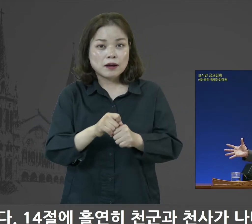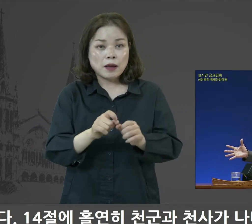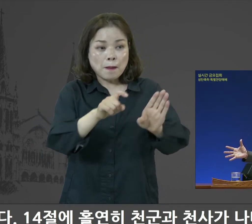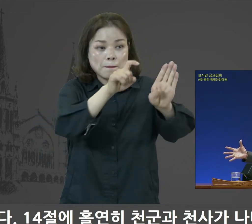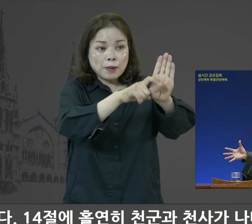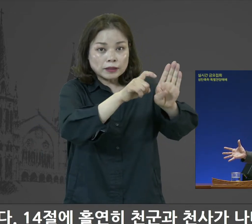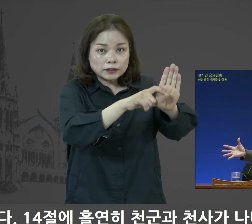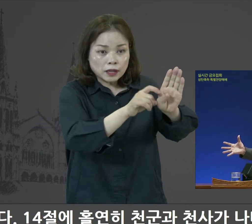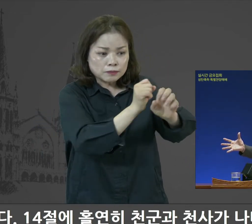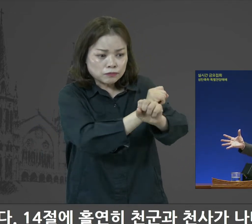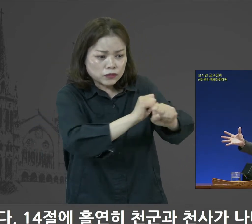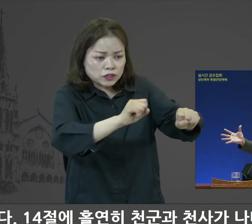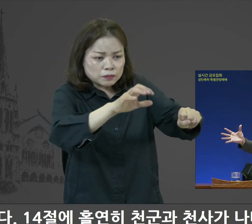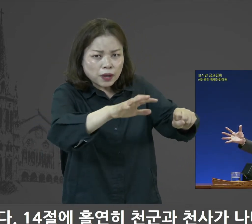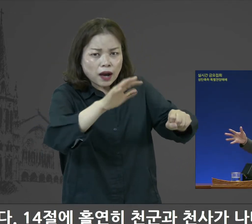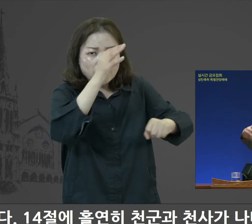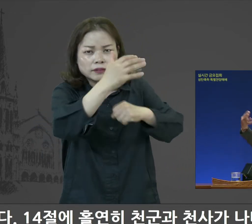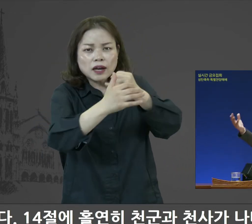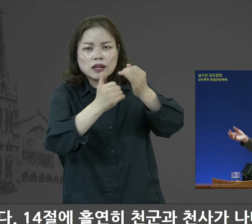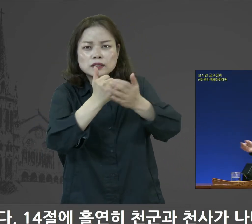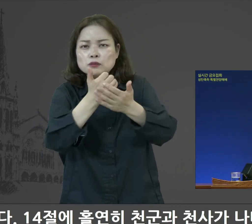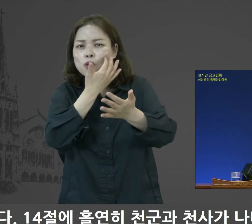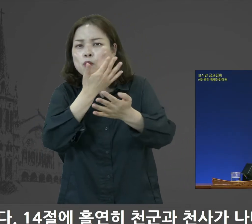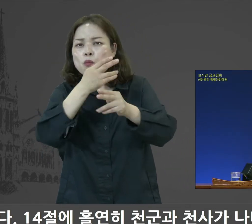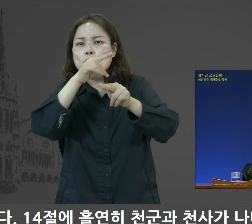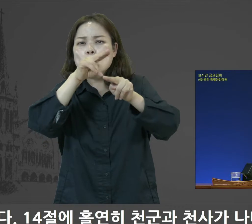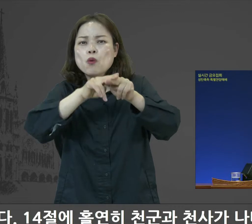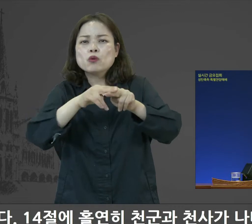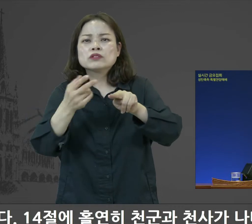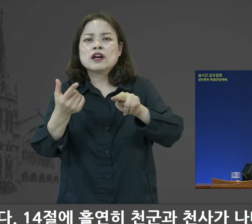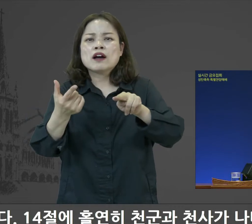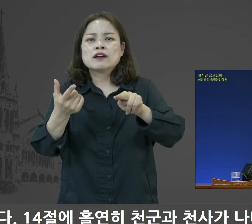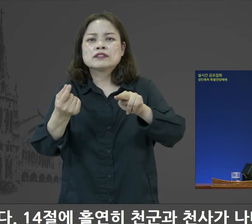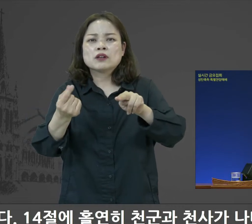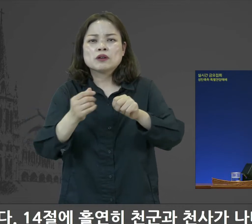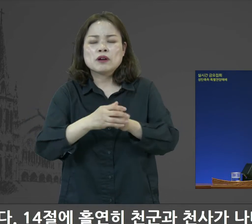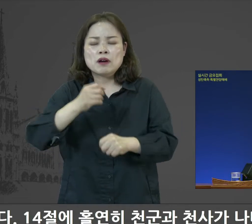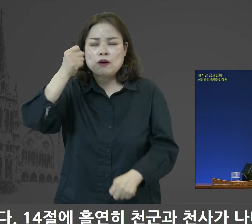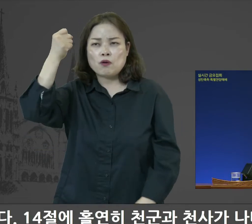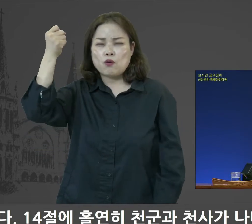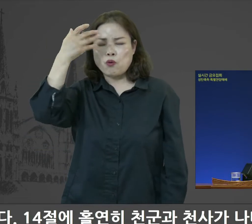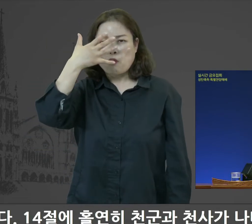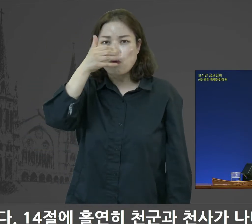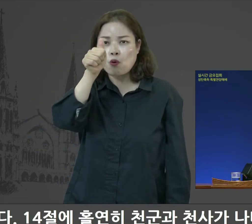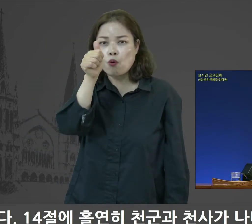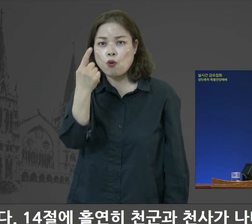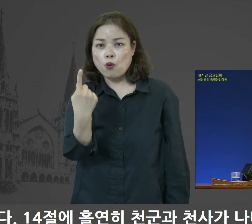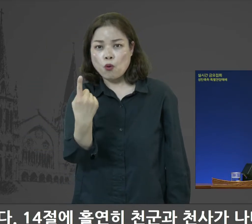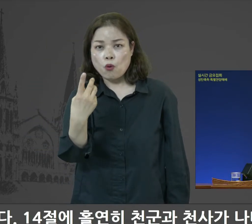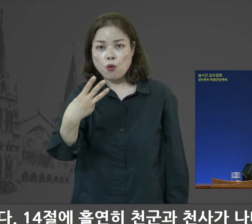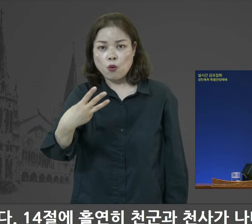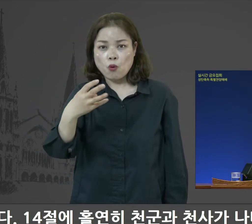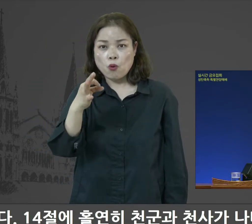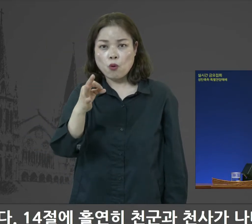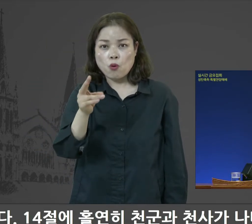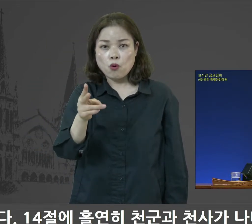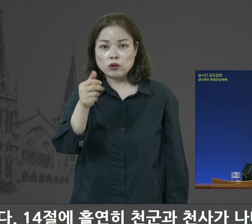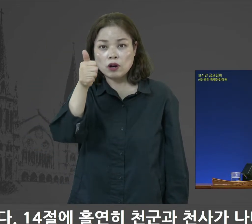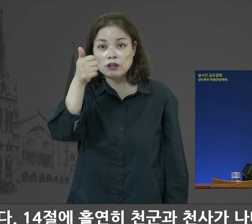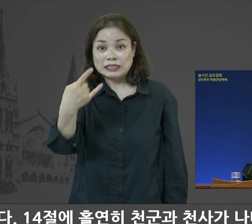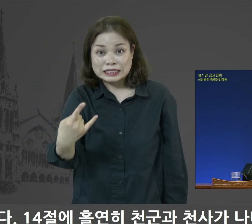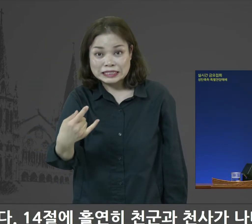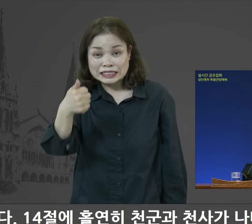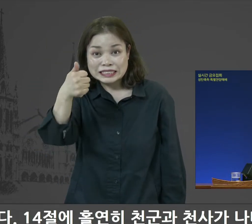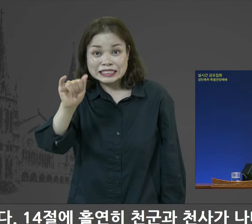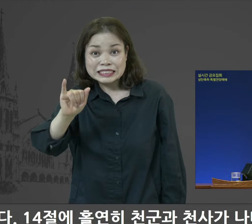들판이 하늘 보좌처럼 바뀌는 겁니다. 이 호련이란 단어가 쓰이고 있는 다른 장소 중에